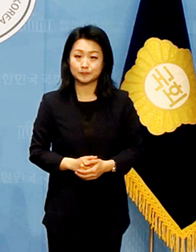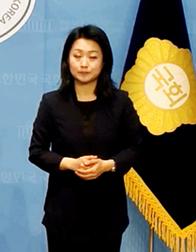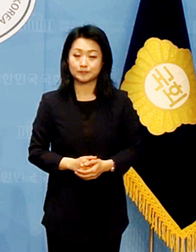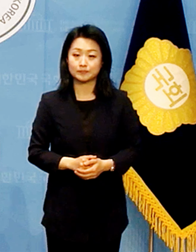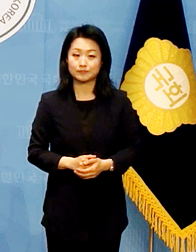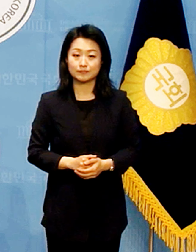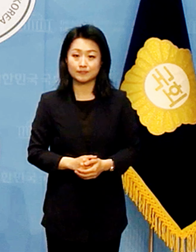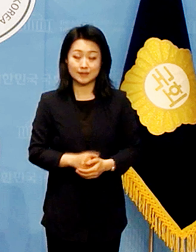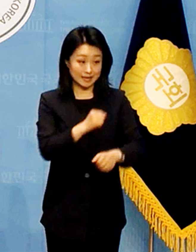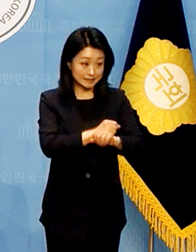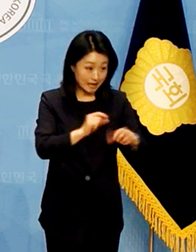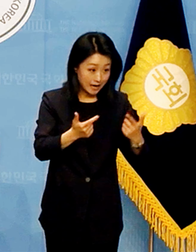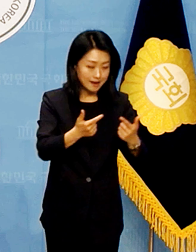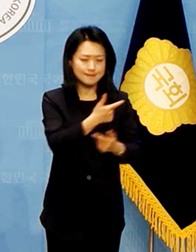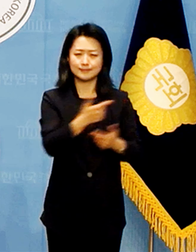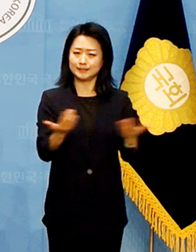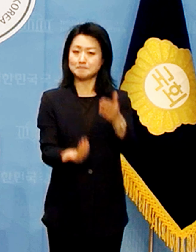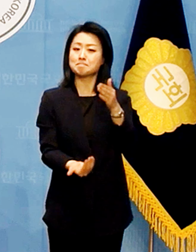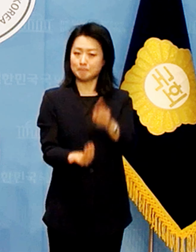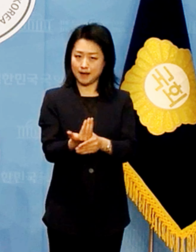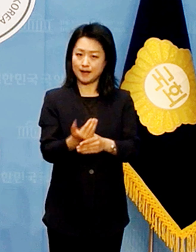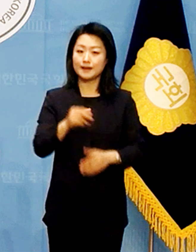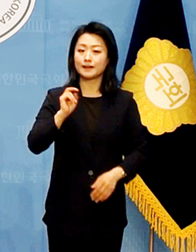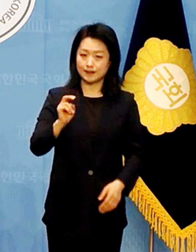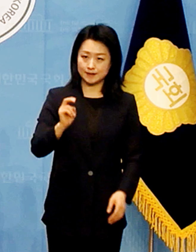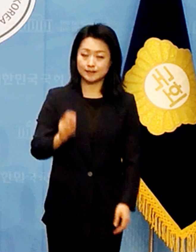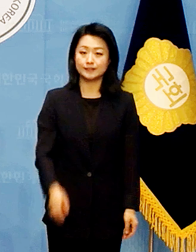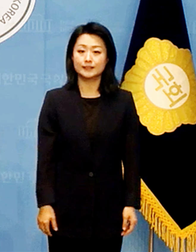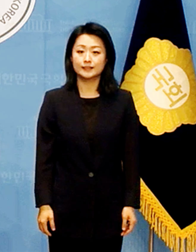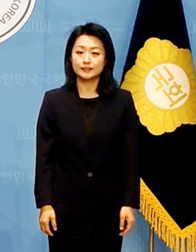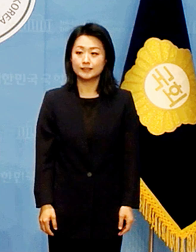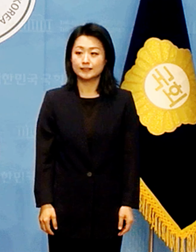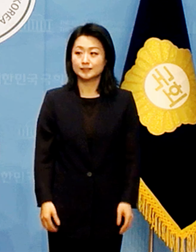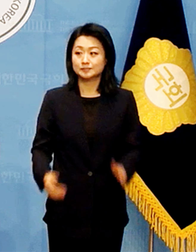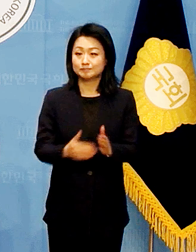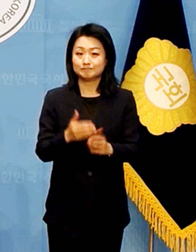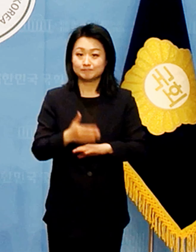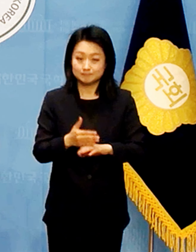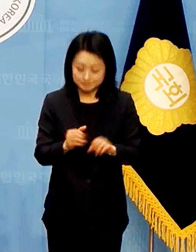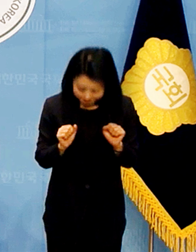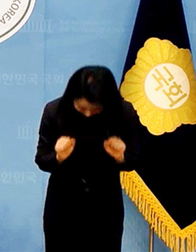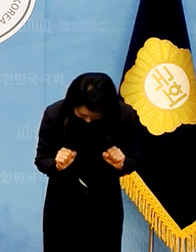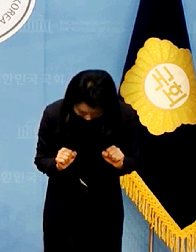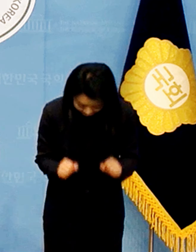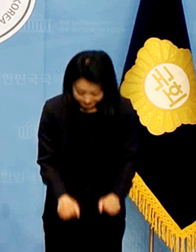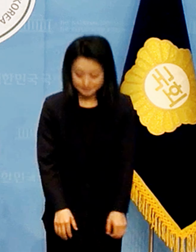그러면 큰일 납니다. 여기까지 하겠습니다. 고맙습니다.